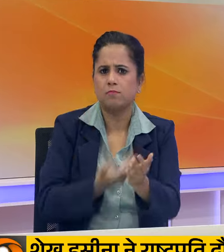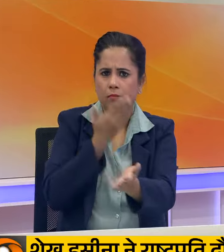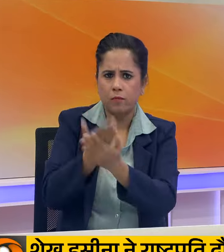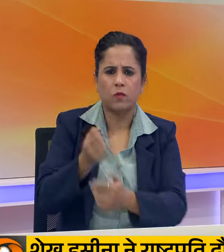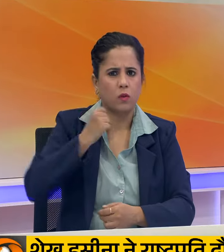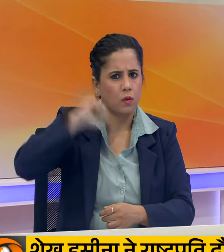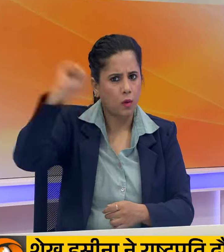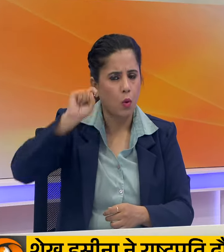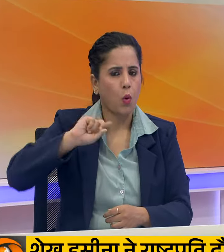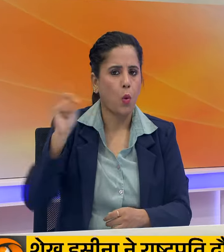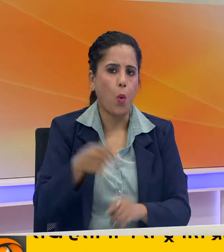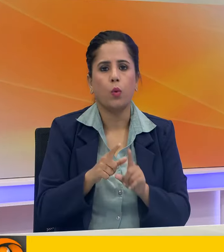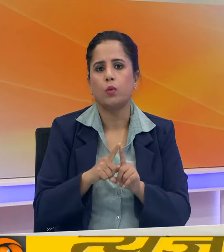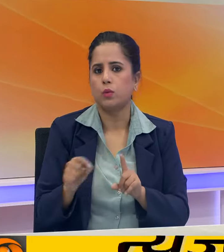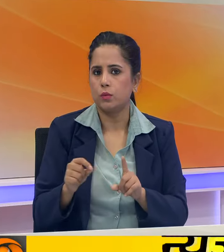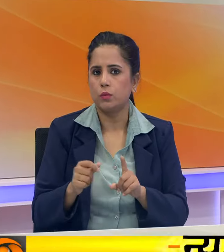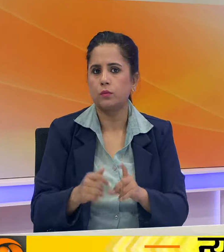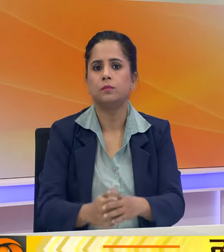कर रहे हैं